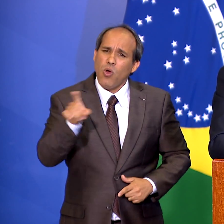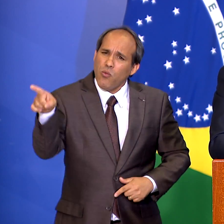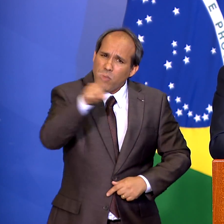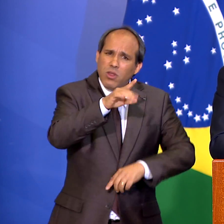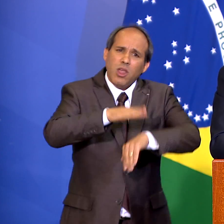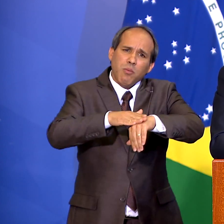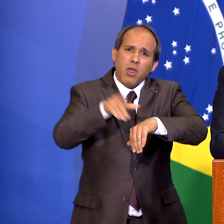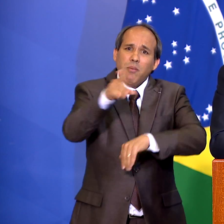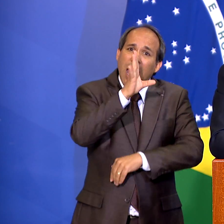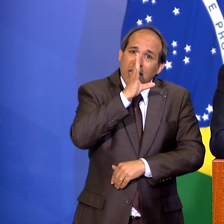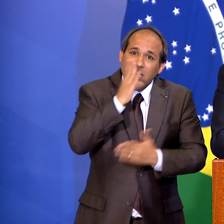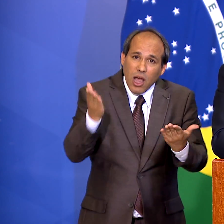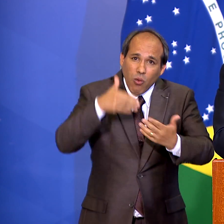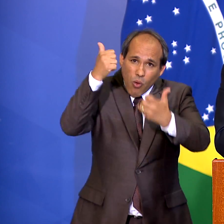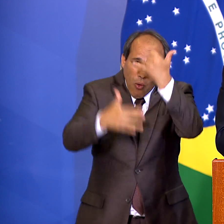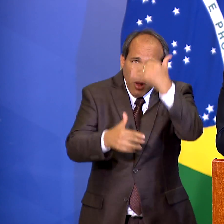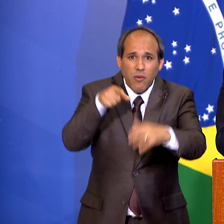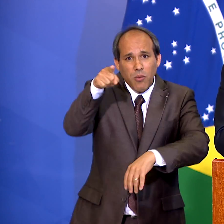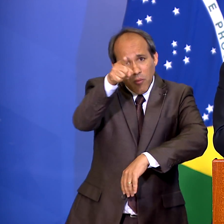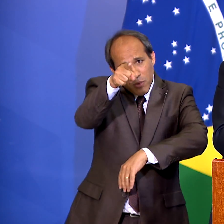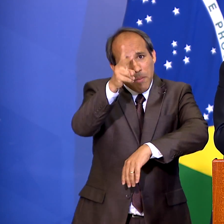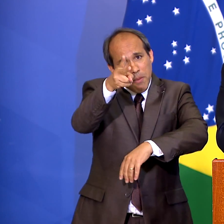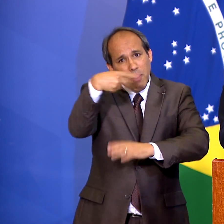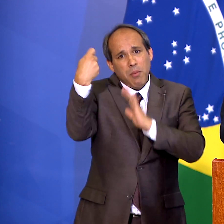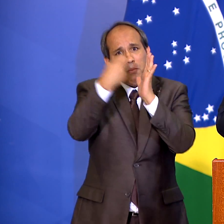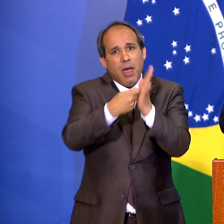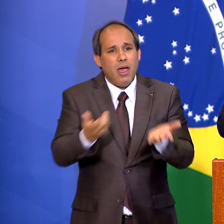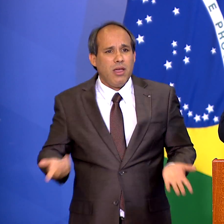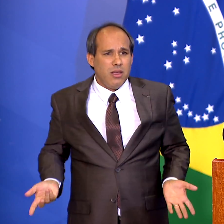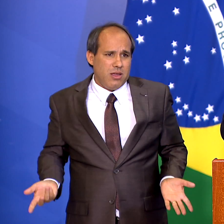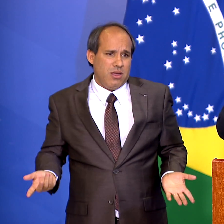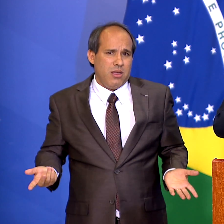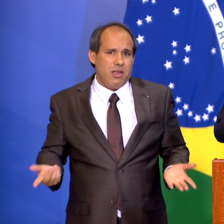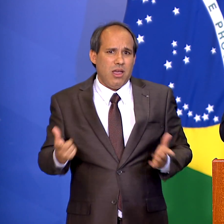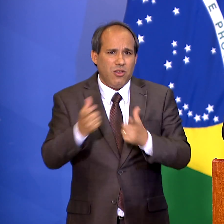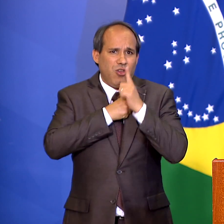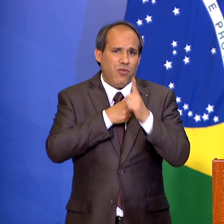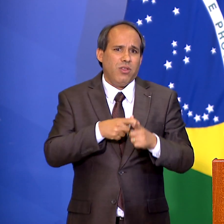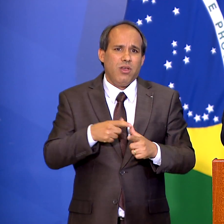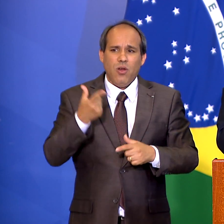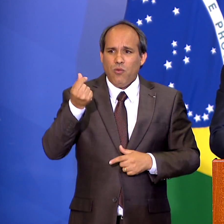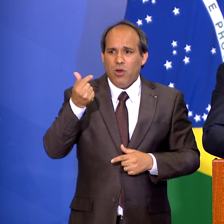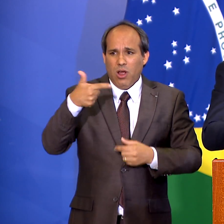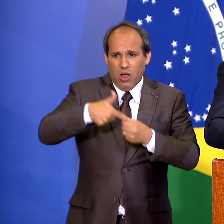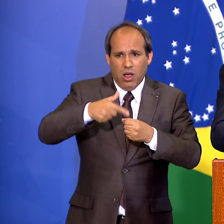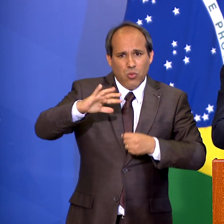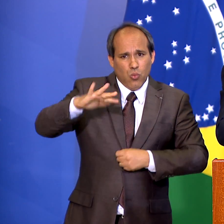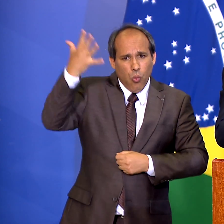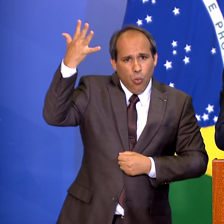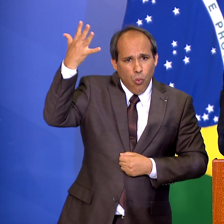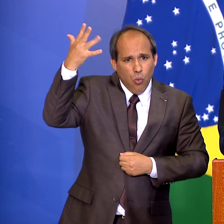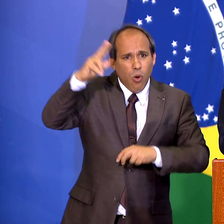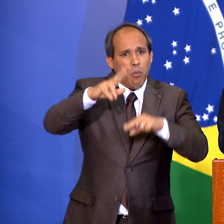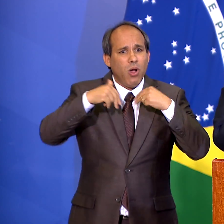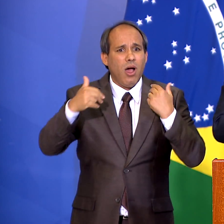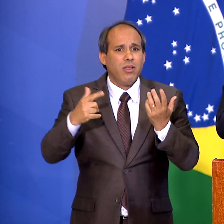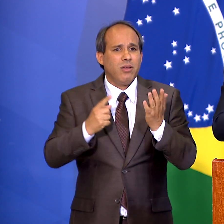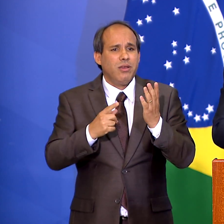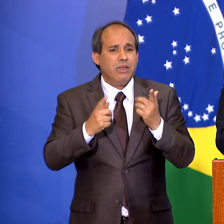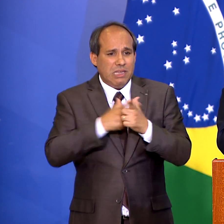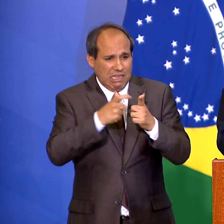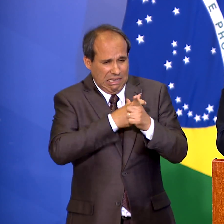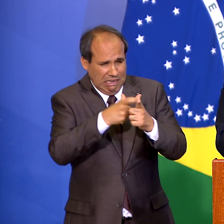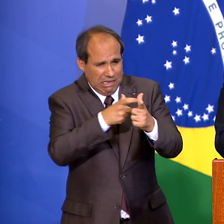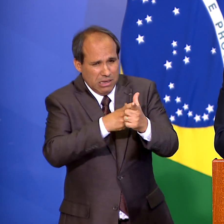assistindo. Preço de combustível, né? Obviamente, um endividamento mais alto, mais dificuldade para você